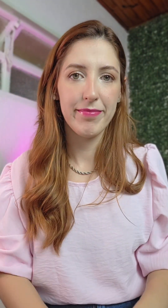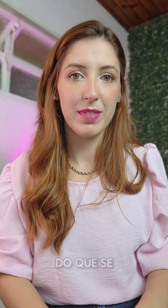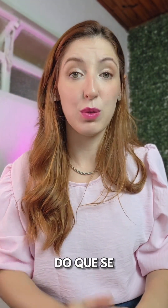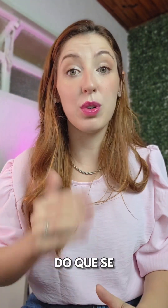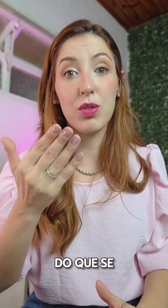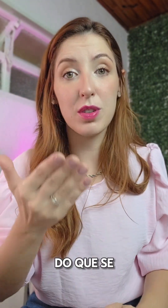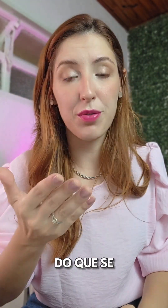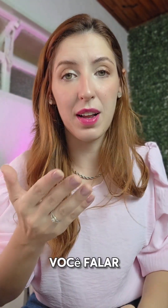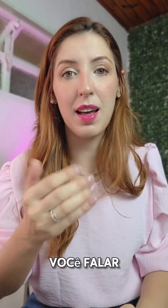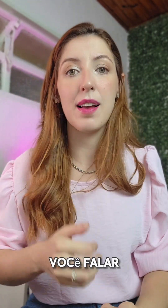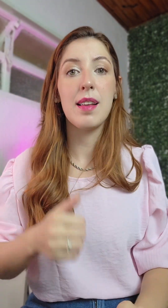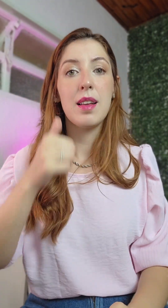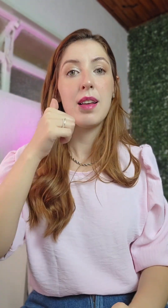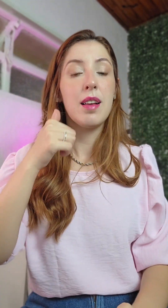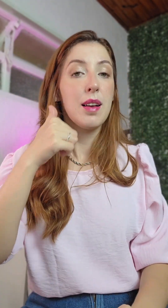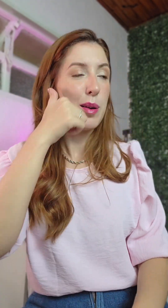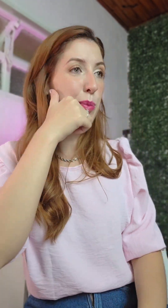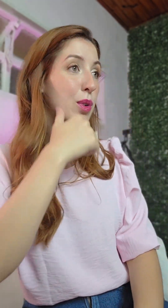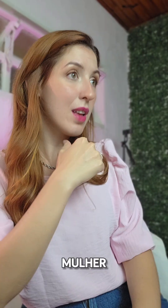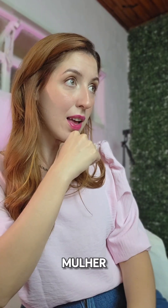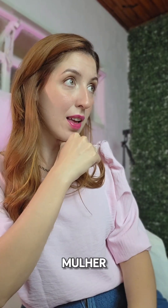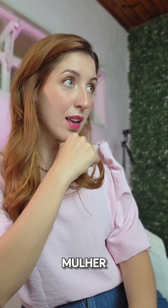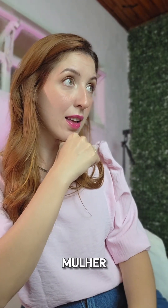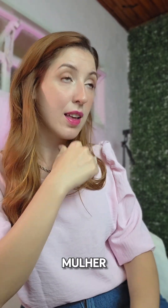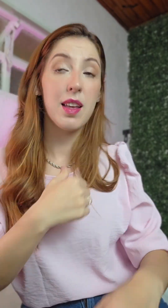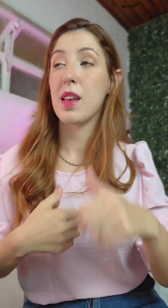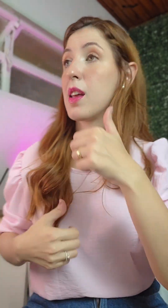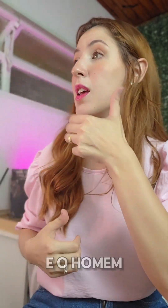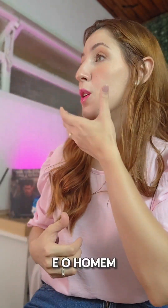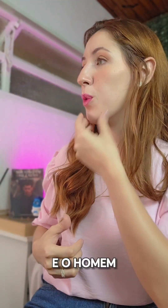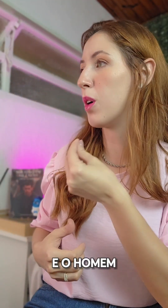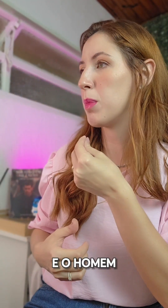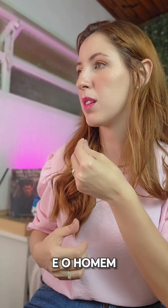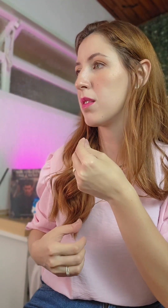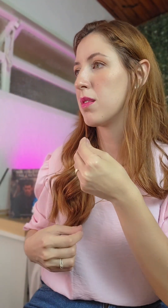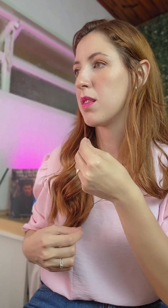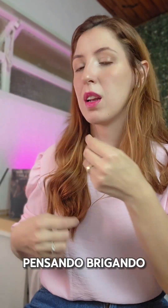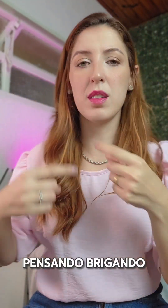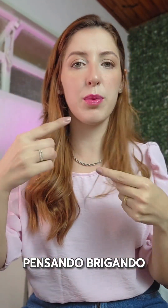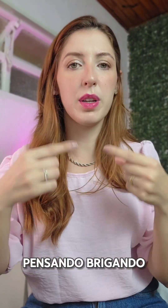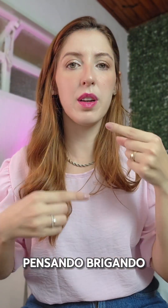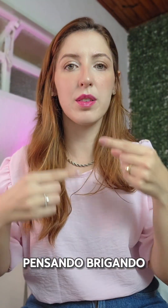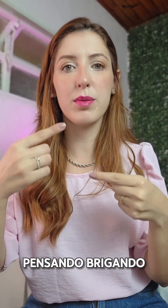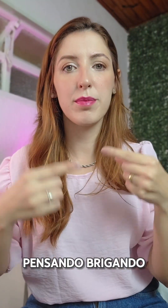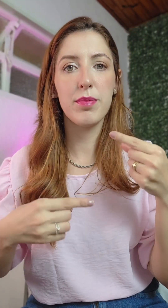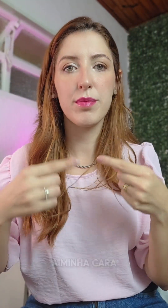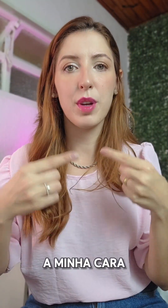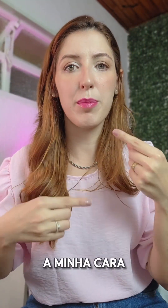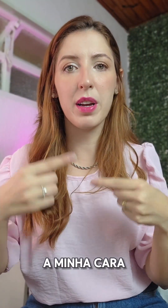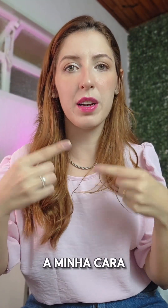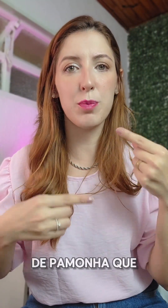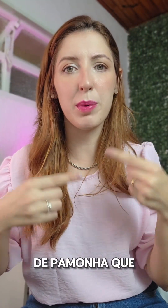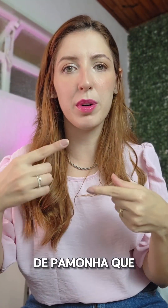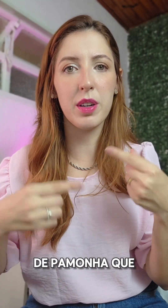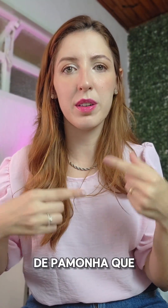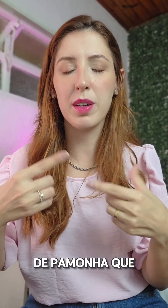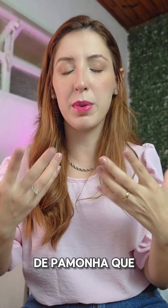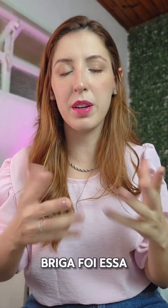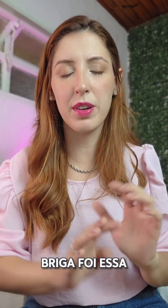Do que se você falar mulher e o homem, eles estavam brigando. Olha a minha cara de pamonha, que briga foi